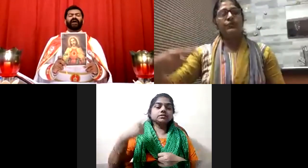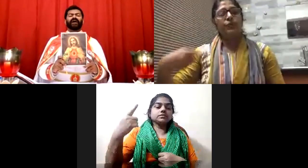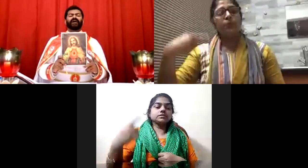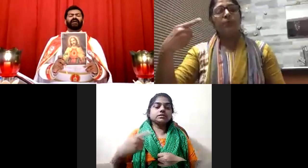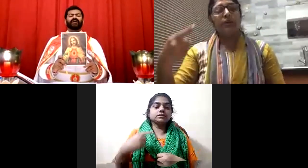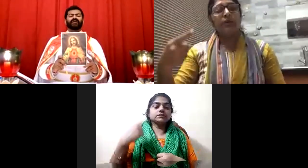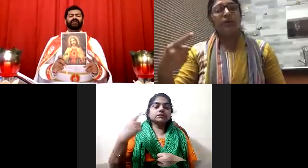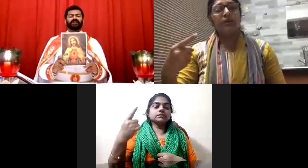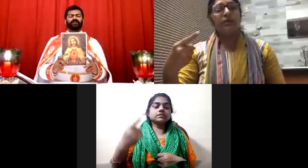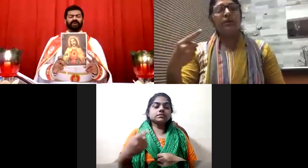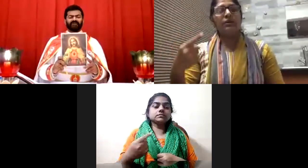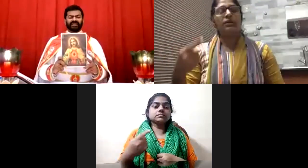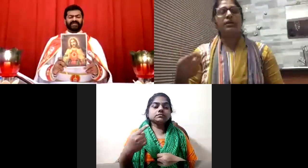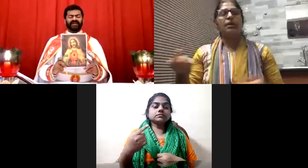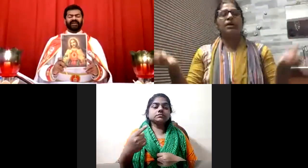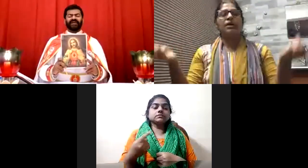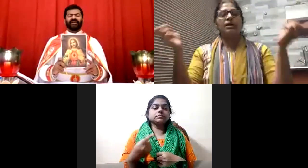നിത്യവുമാ